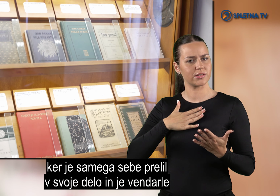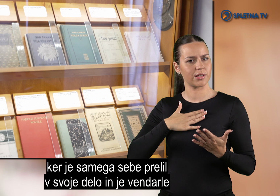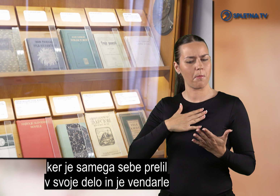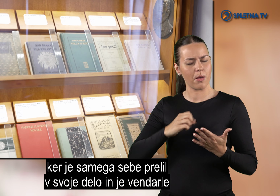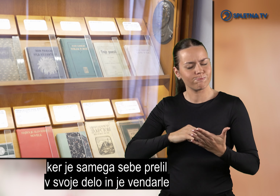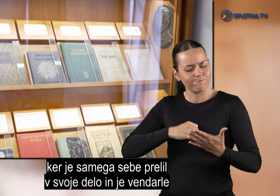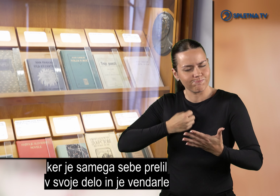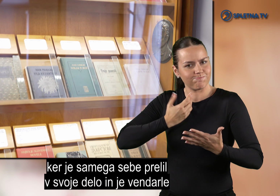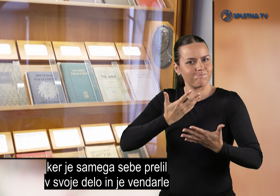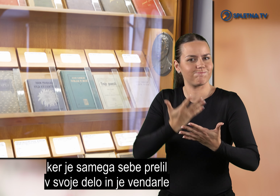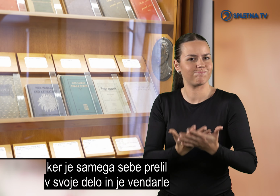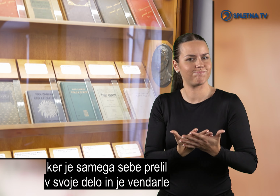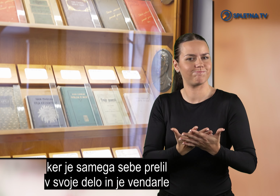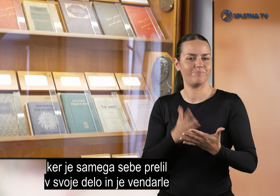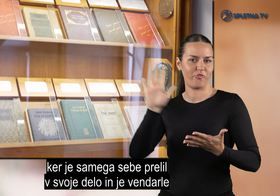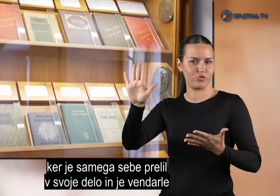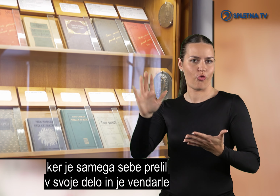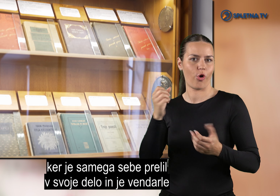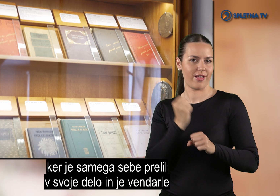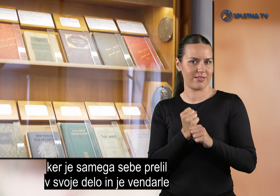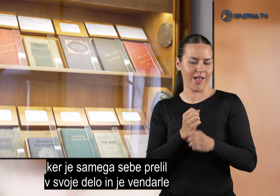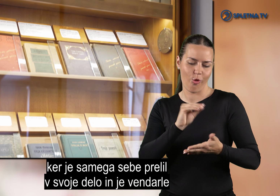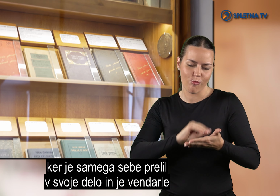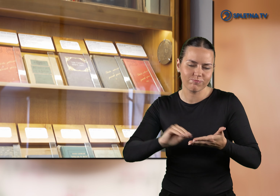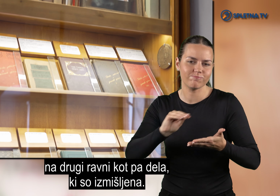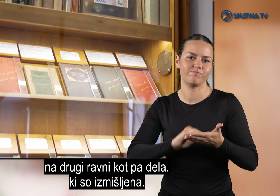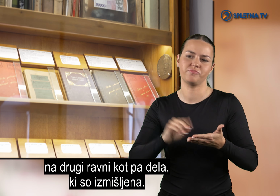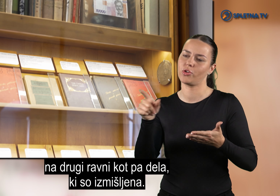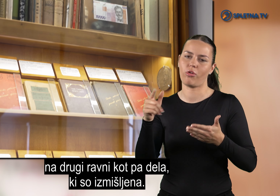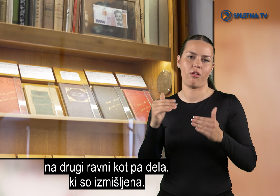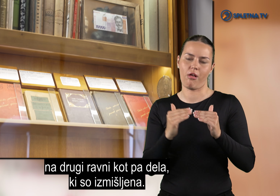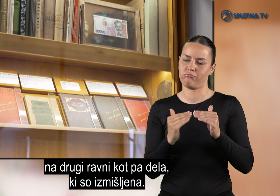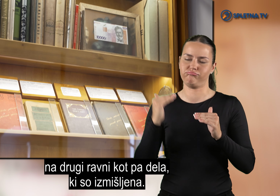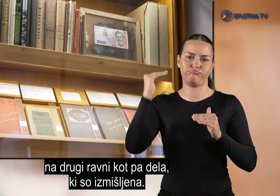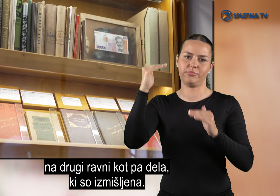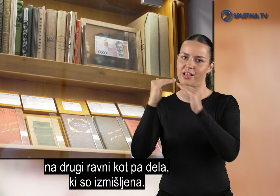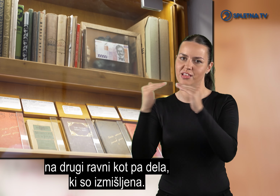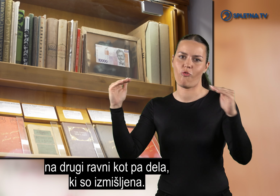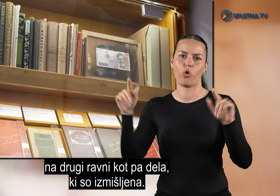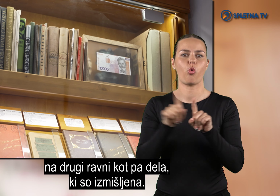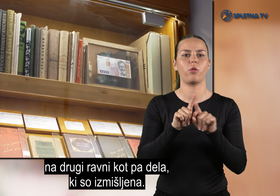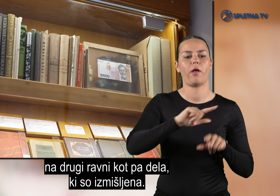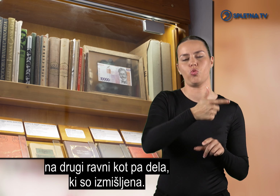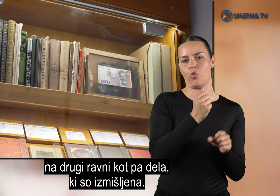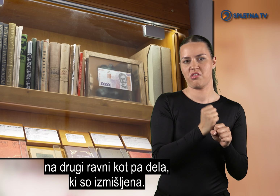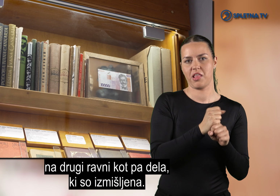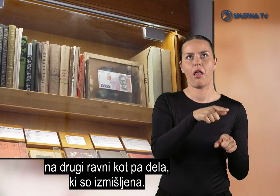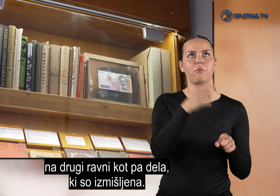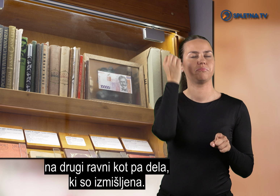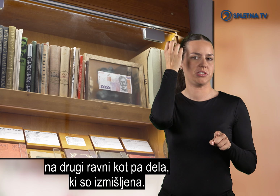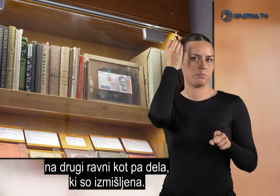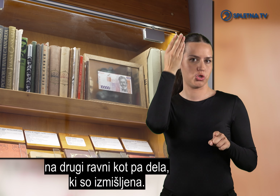delo. In je vendarle na drugem nivoju, kot pa dela, ki so izmišljena.